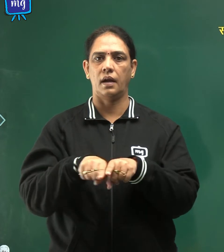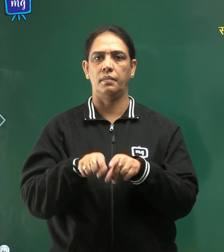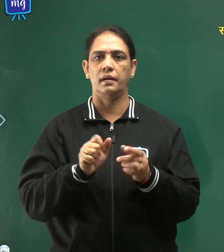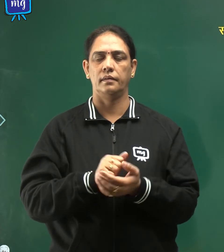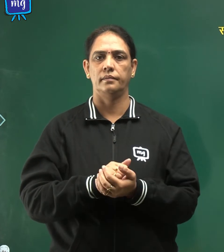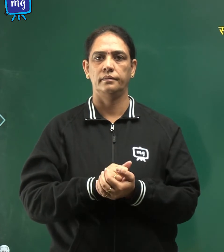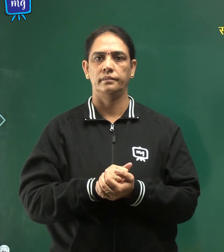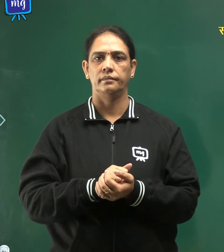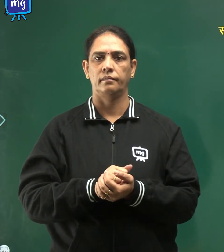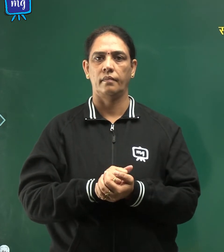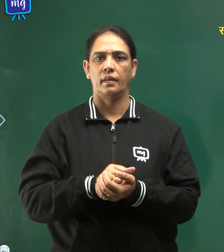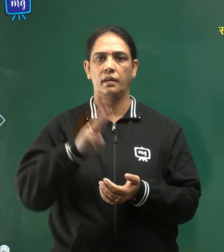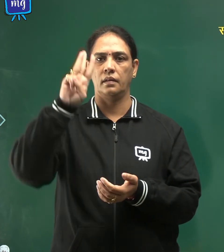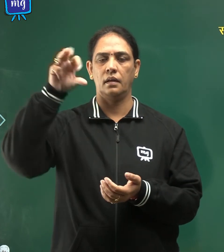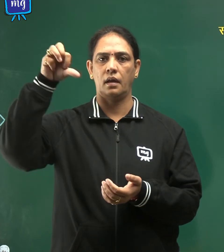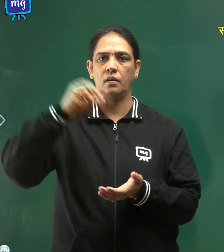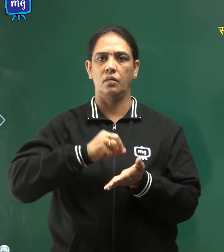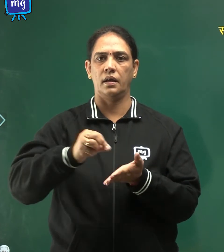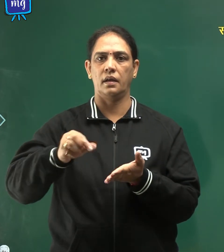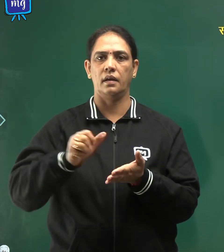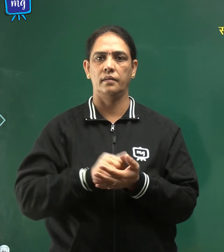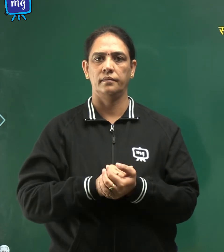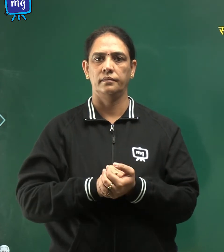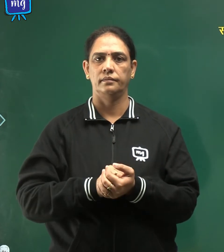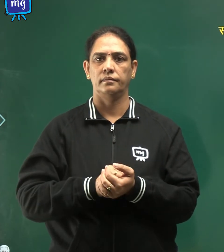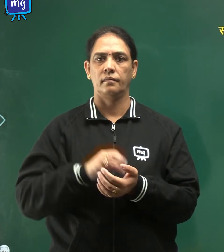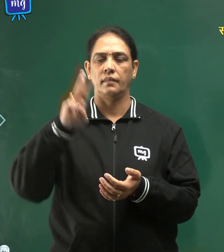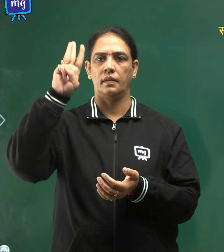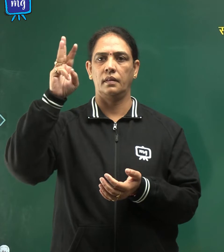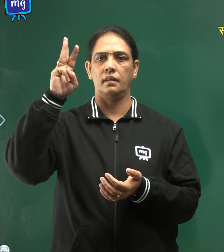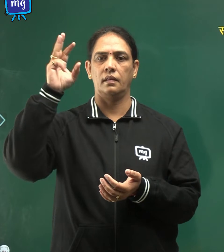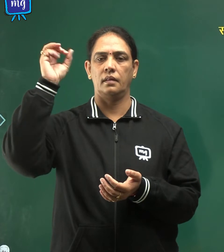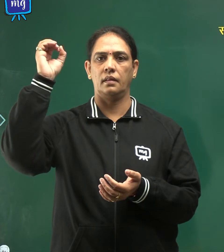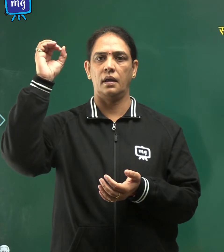बराबर 39 को लिखेंगे 30 + 9